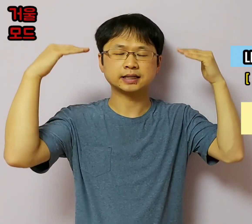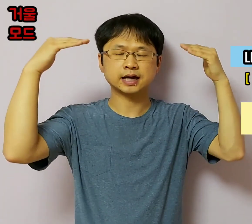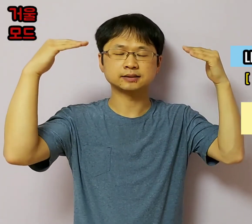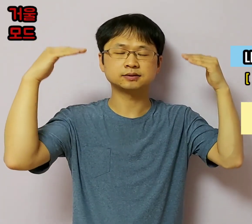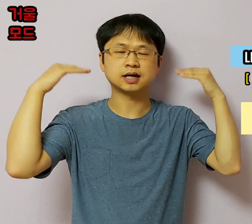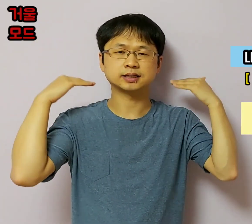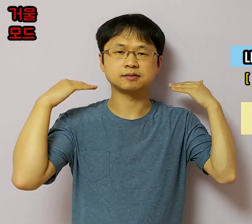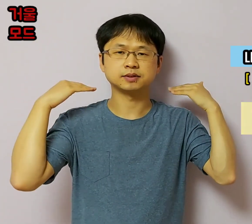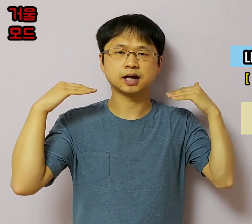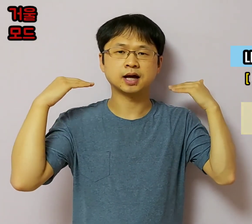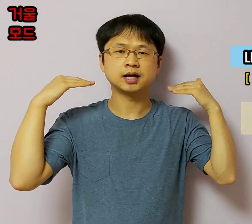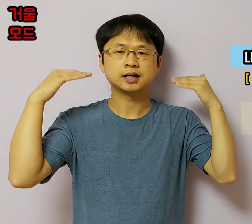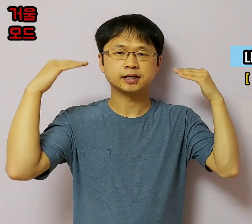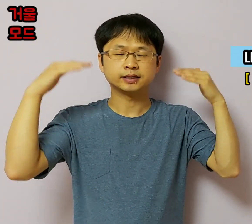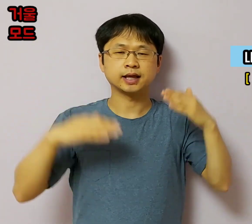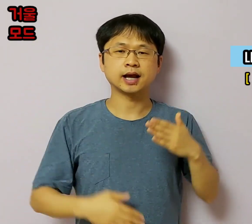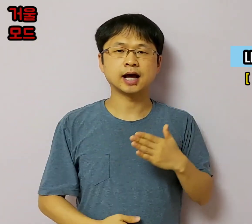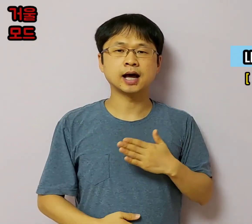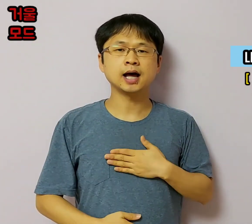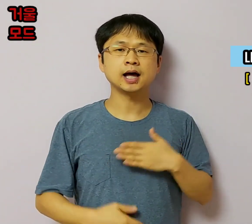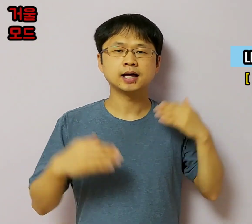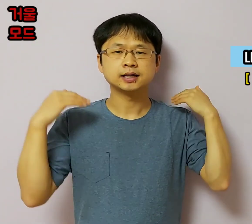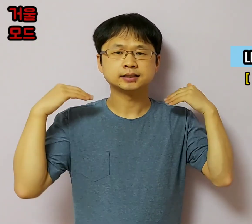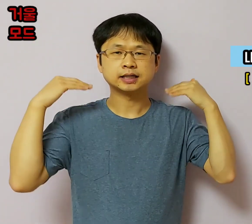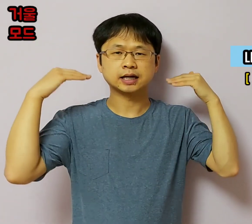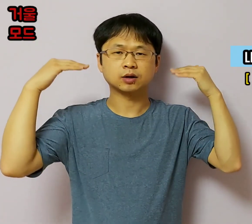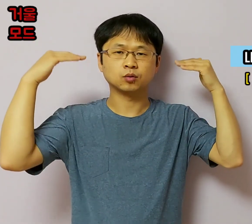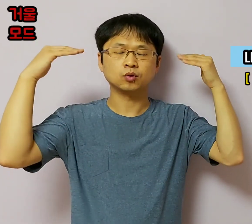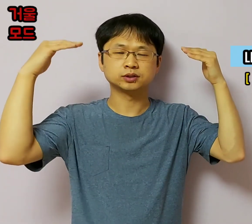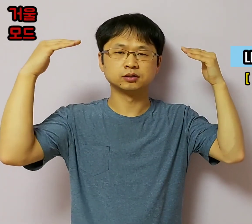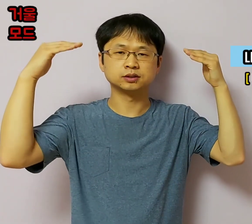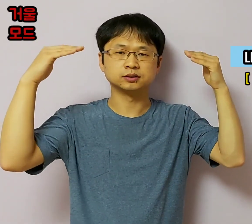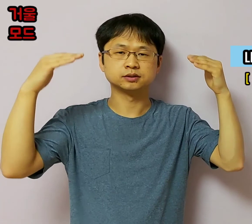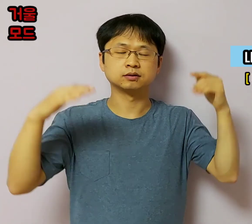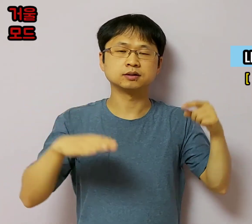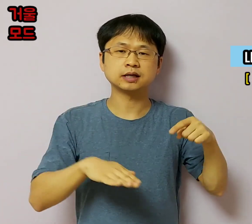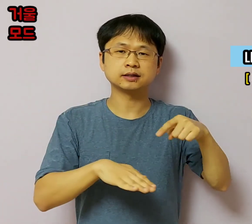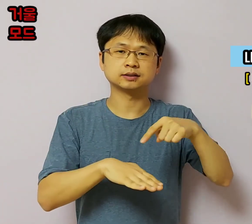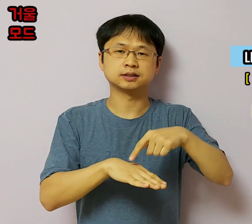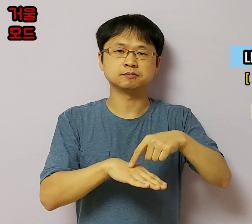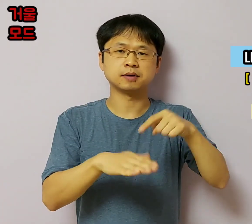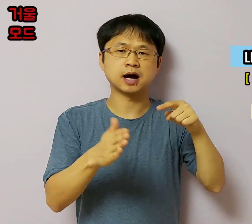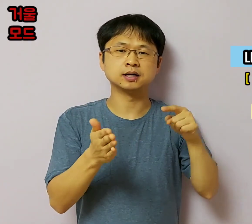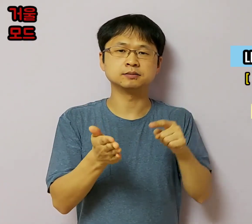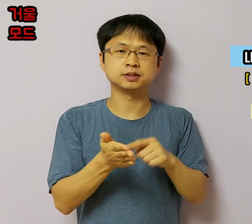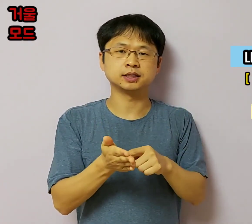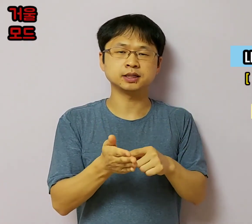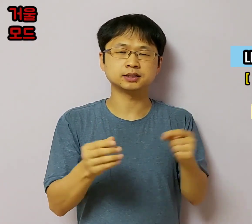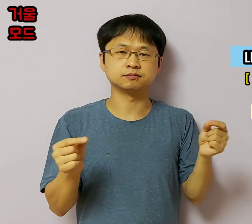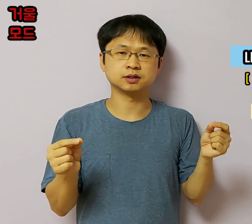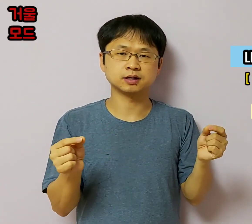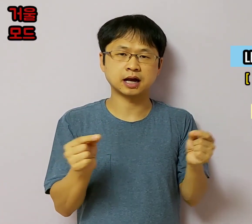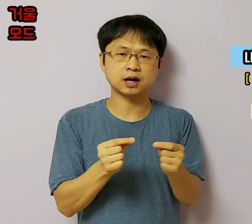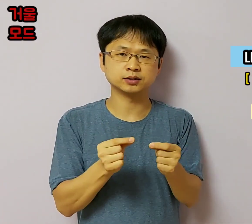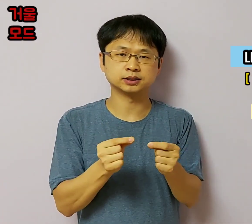잘하다 성장하다 입니다. 내가 잘하고 정들다는 것은 마음이 점점 가까워지는